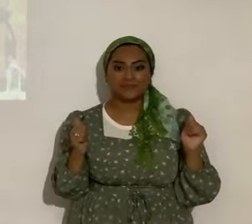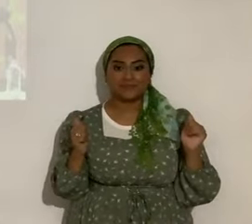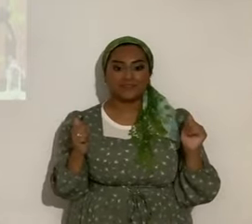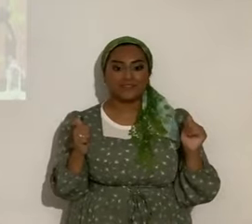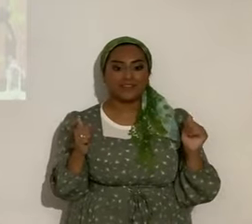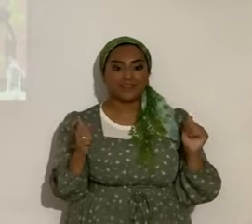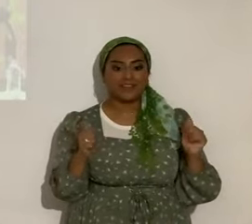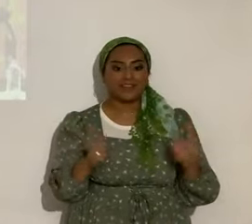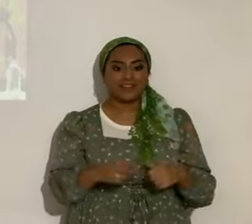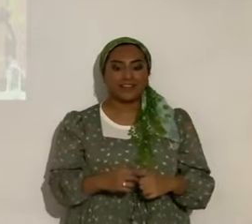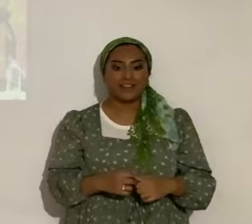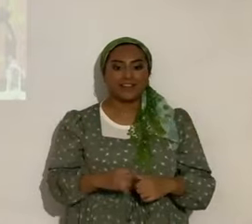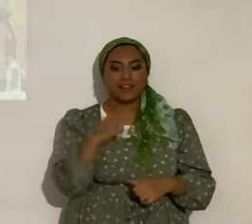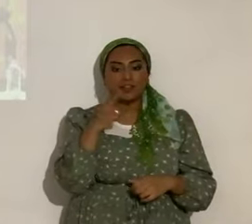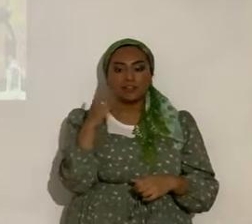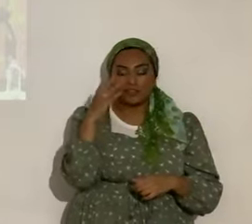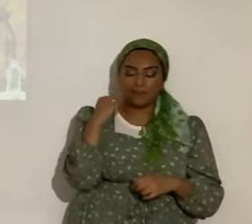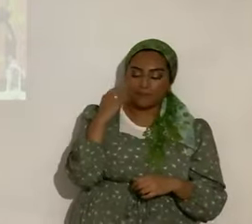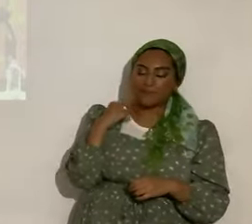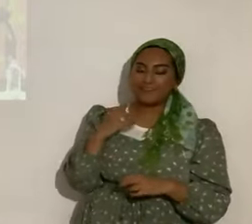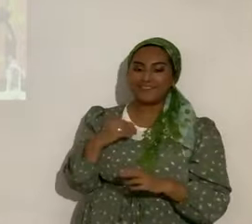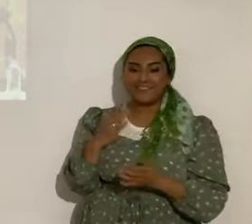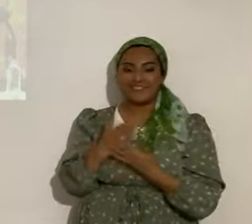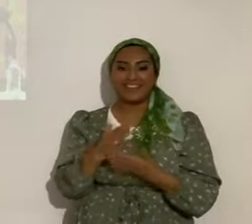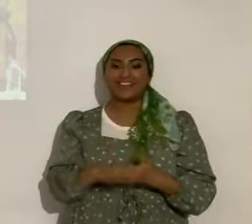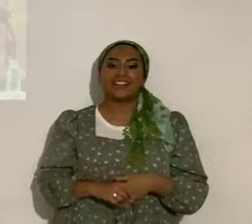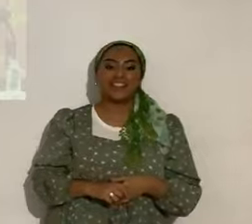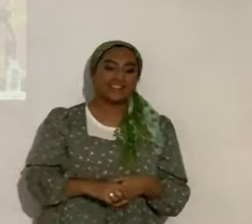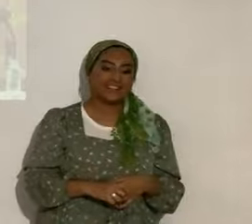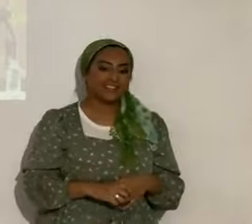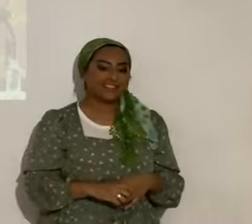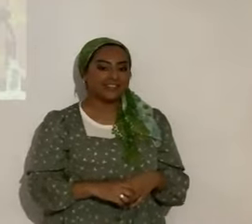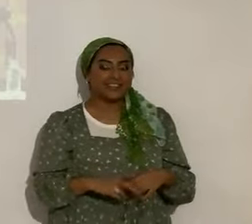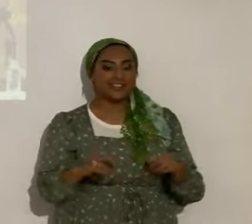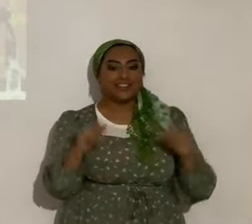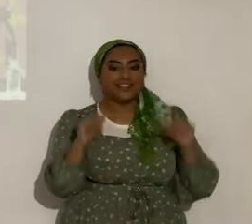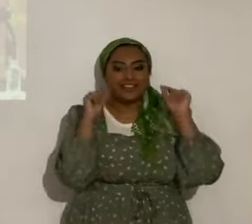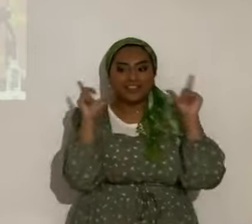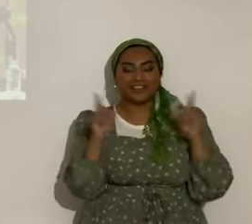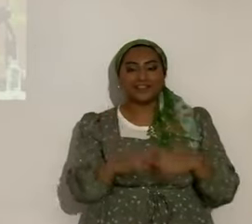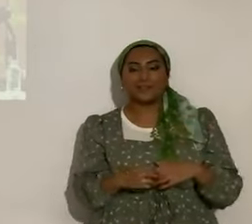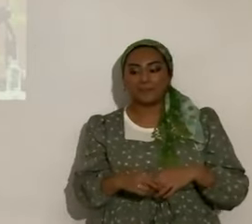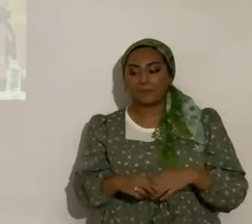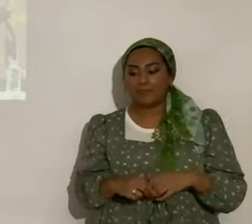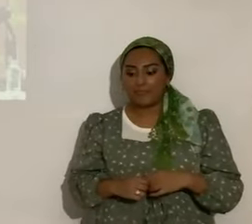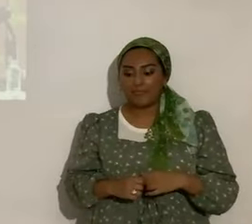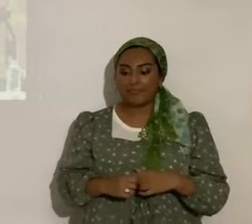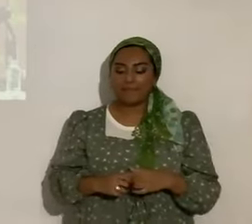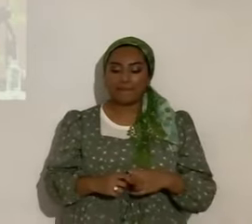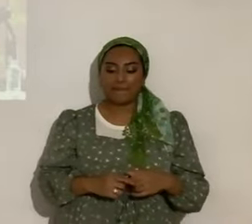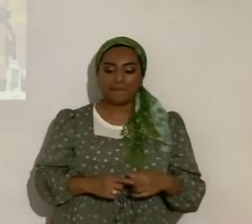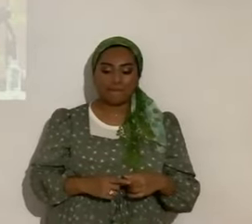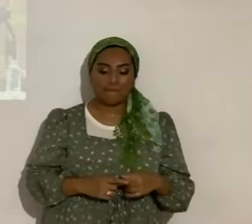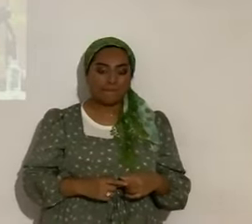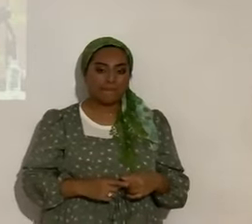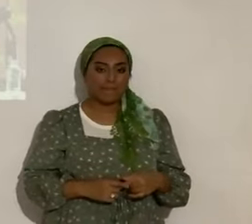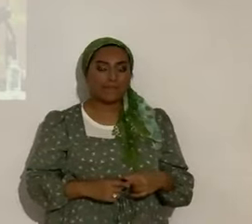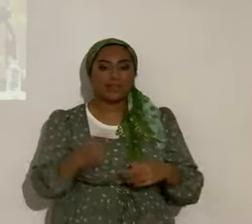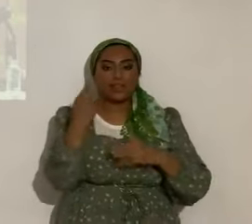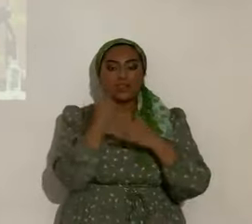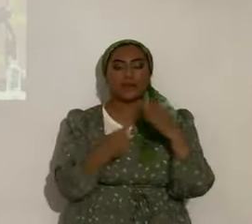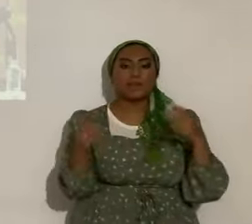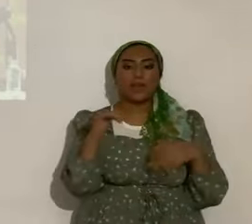Asia. Estás muy desvelado. Están los ojitos bien chiquitos. Bueno, a ver, ¿qué fue lo que